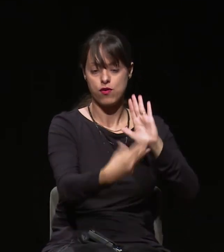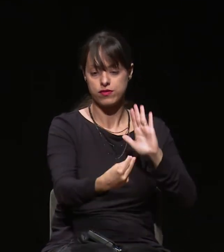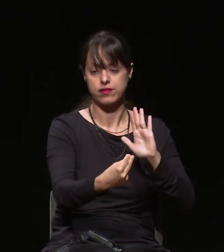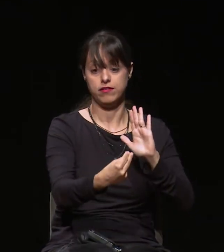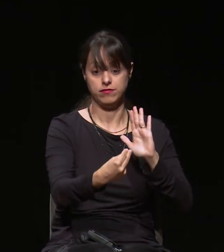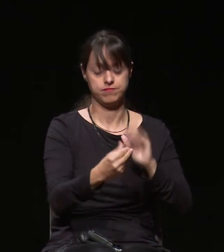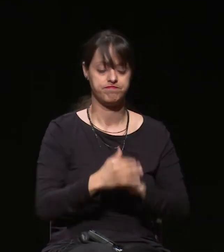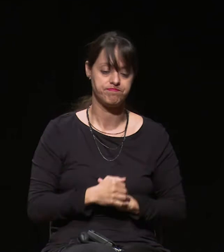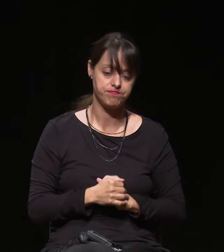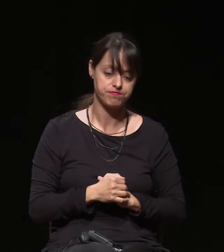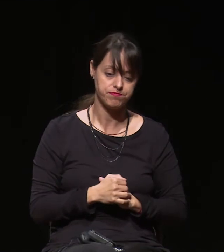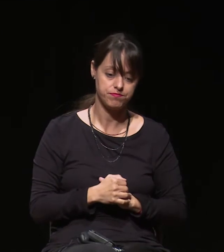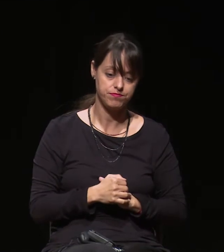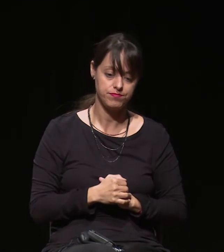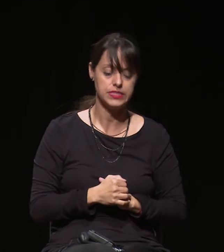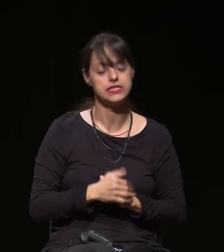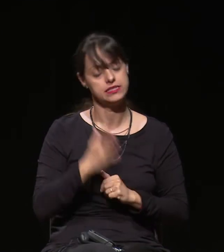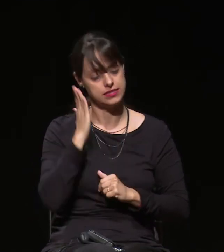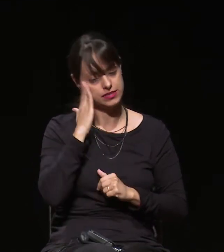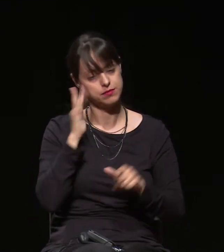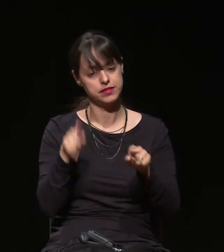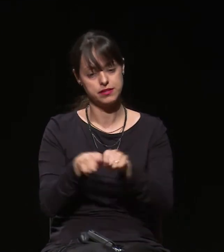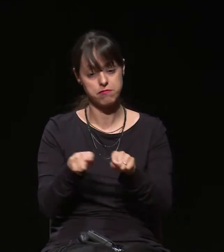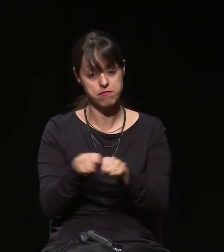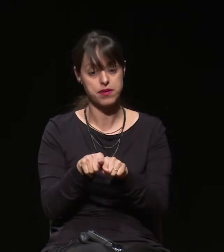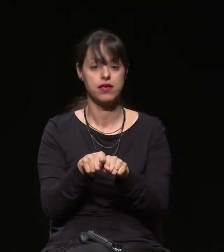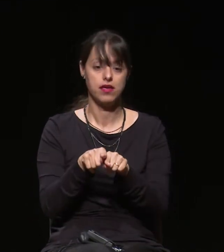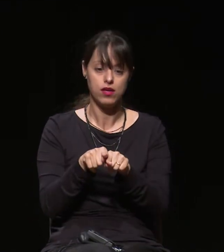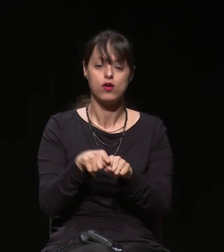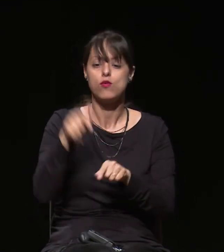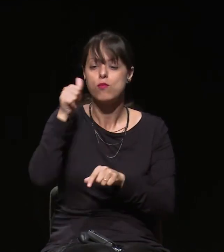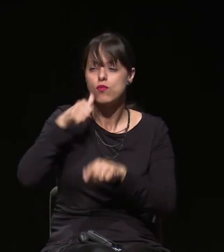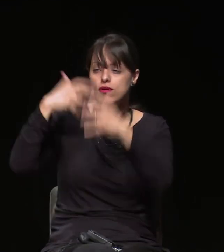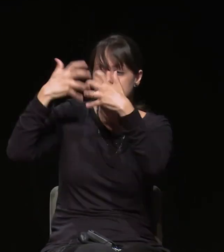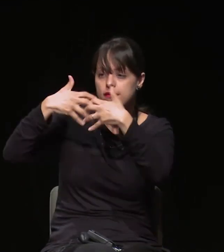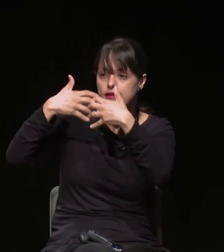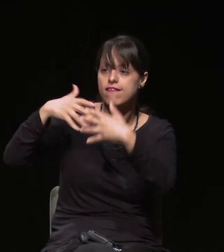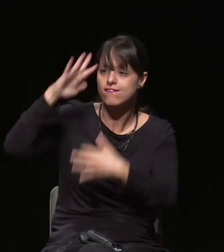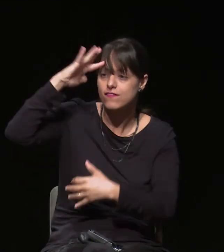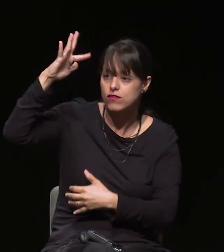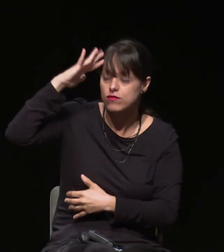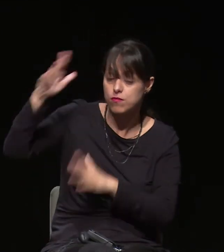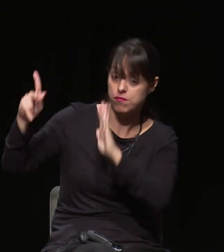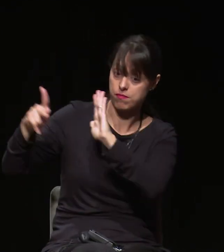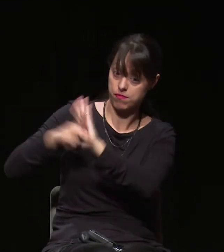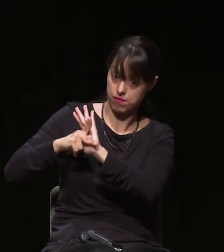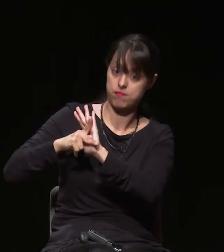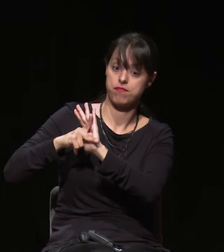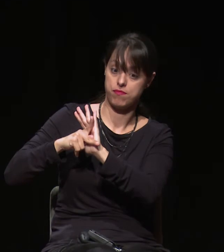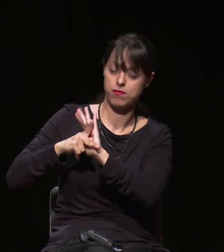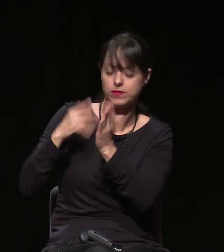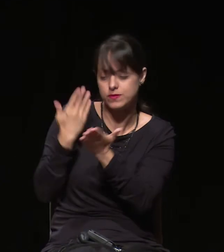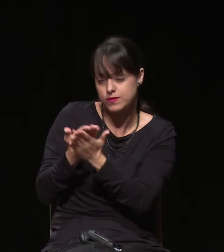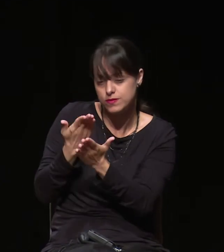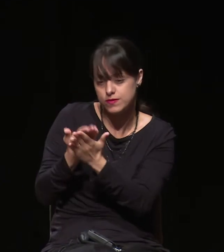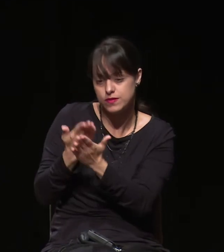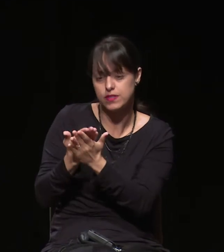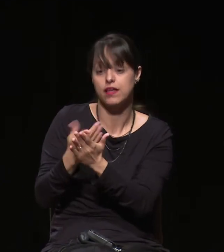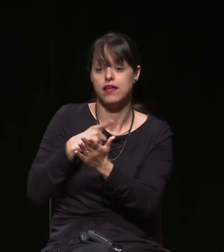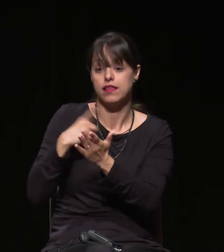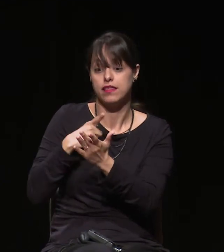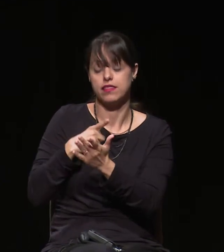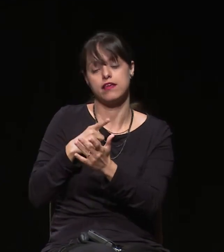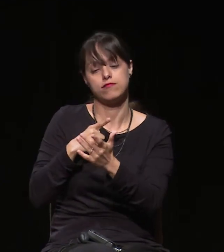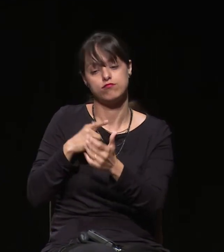é inegável, mais uma vez, a participação de pensadoras feministas nesse movimento de rupturas na história